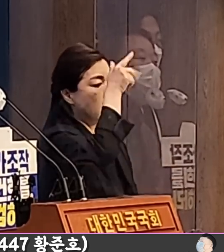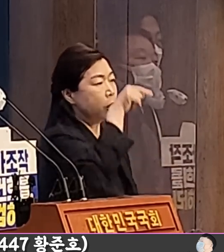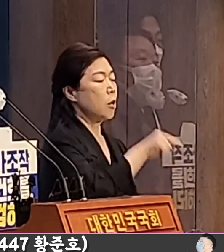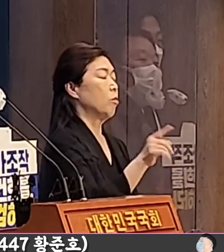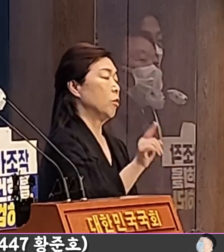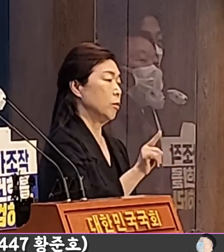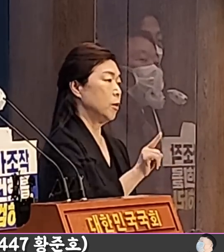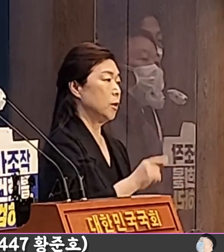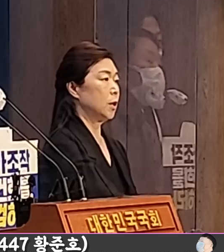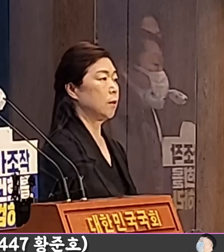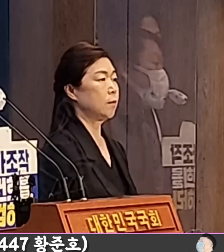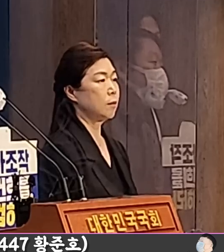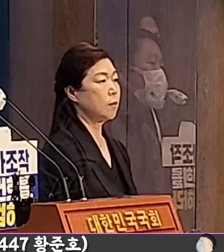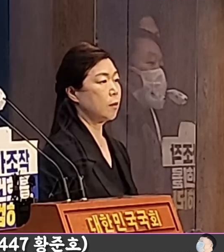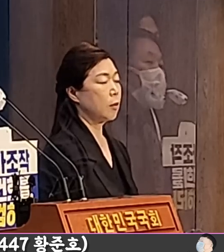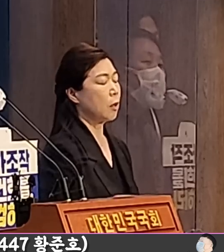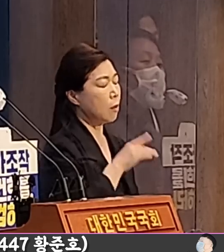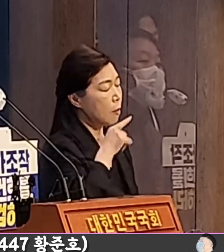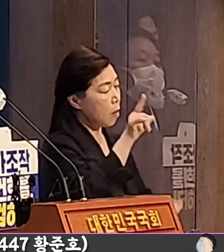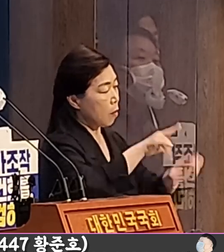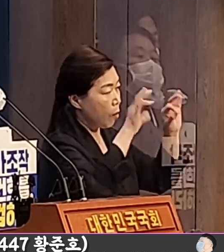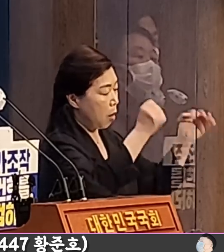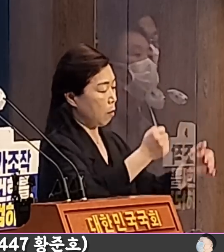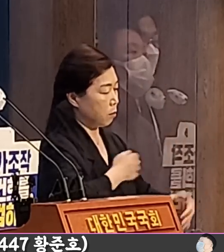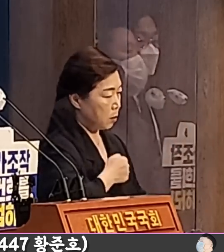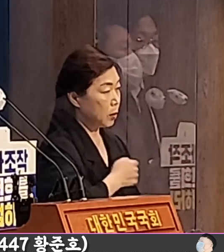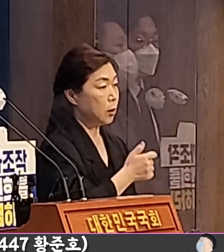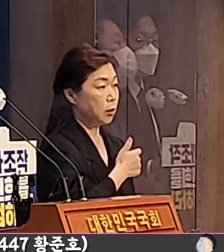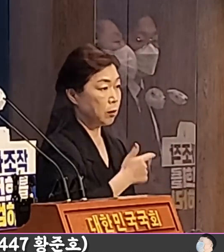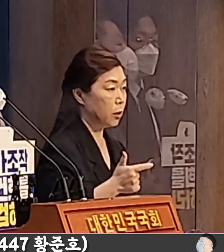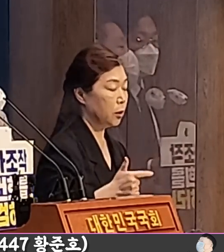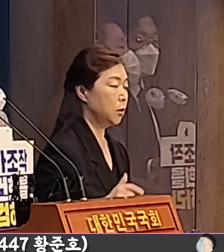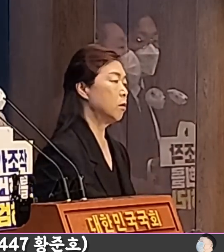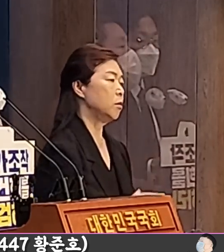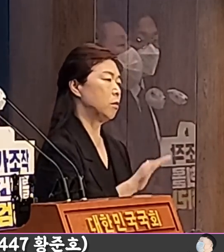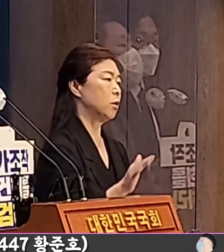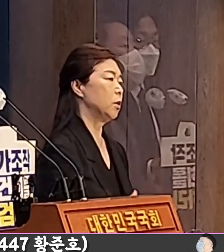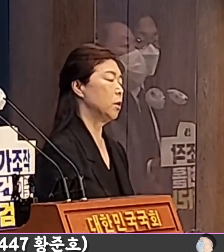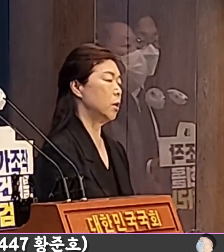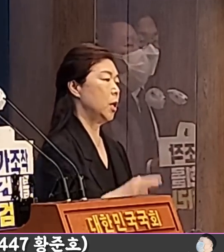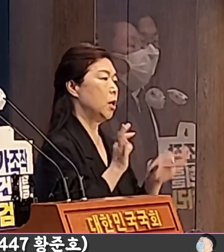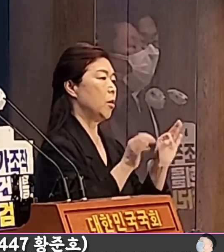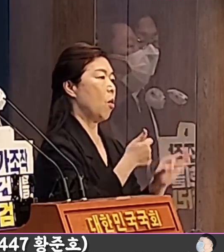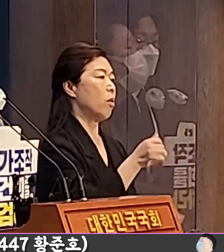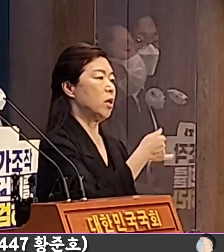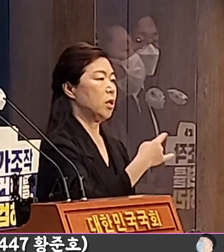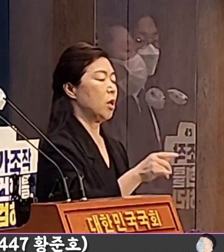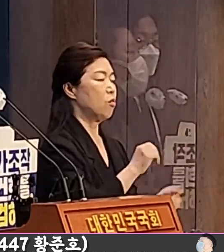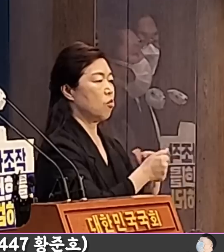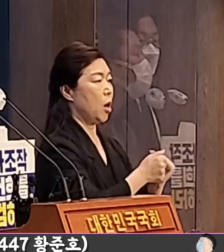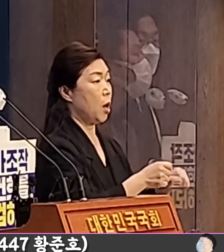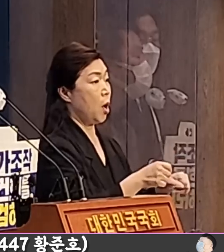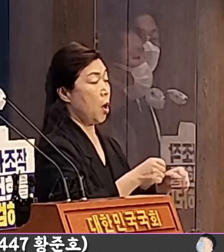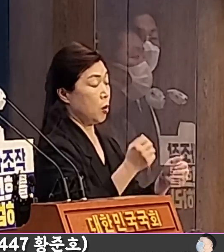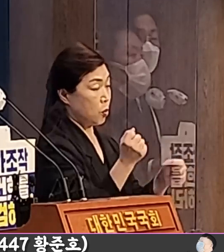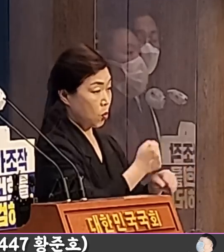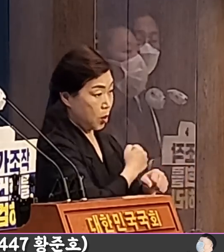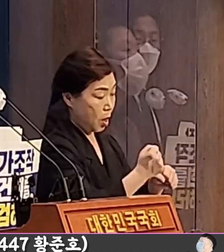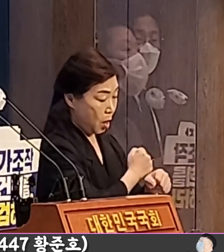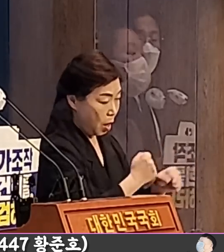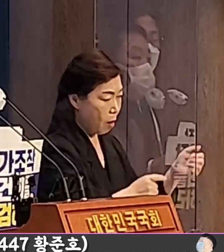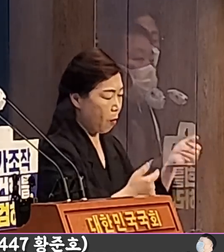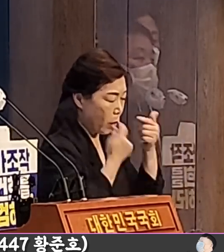무엇입니까? 정말 답답합니다. 저는 저희들은 김건희의 주가 조작을 반드시 특검으로 수사해야 된다는